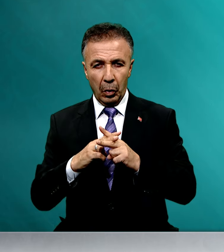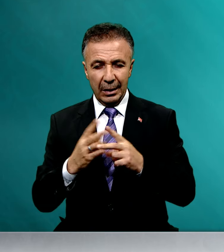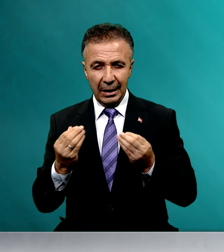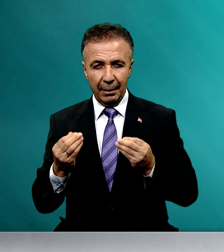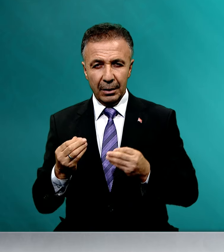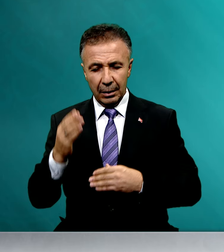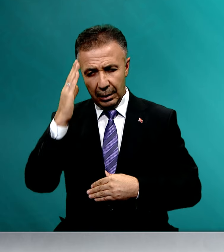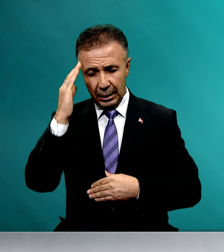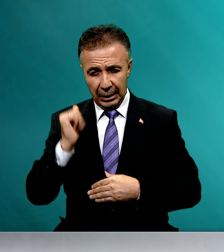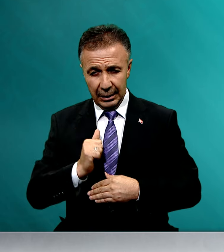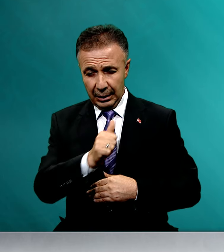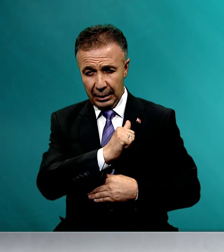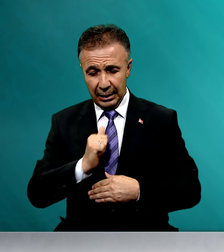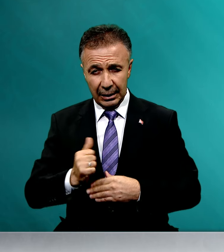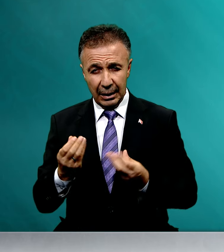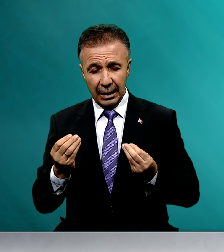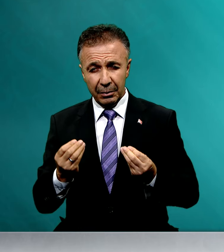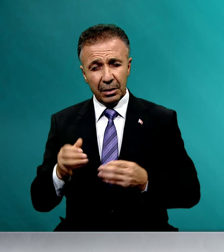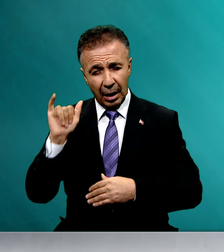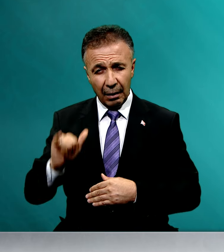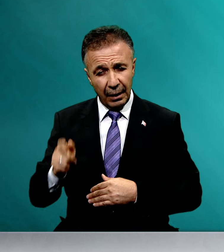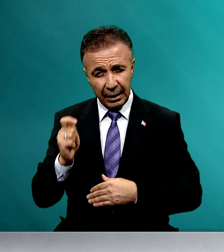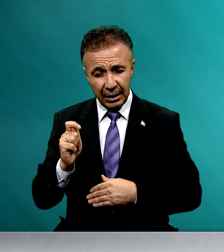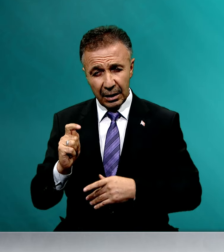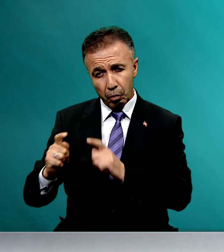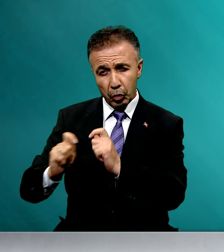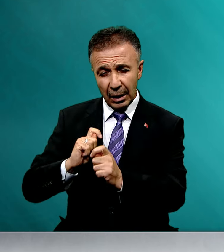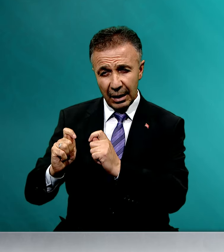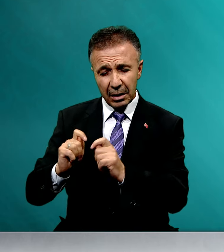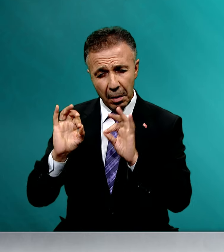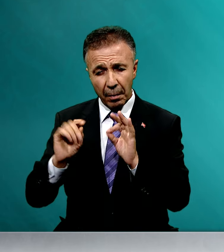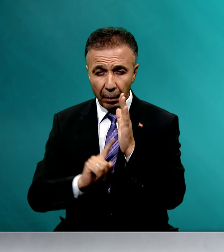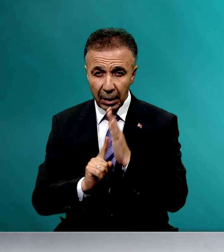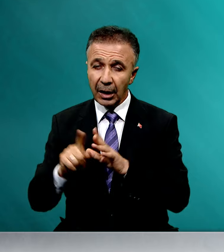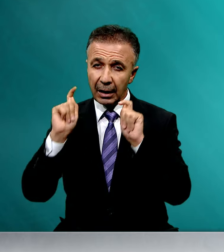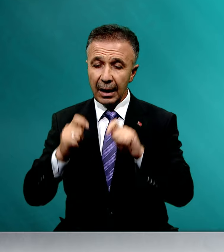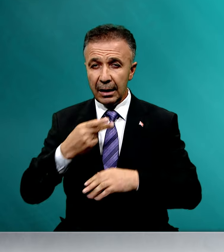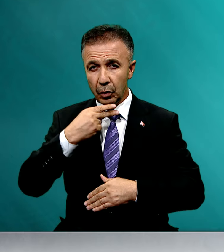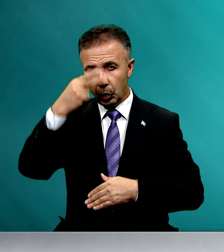hak ve hakikat mücadelesinde her zaman muzaffer eylesin.